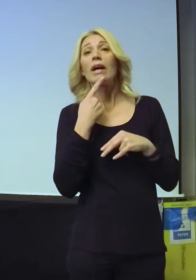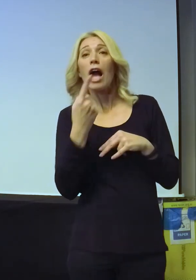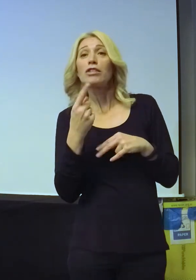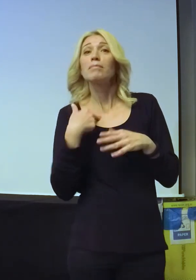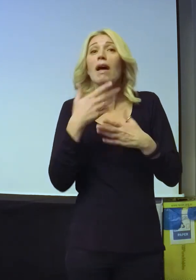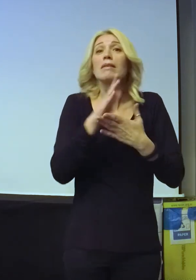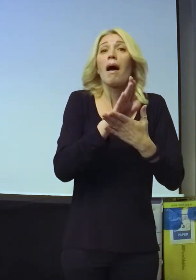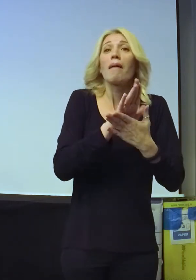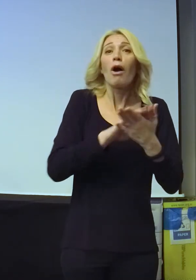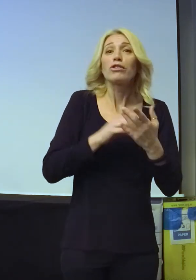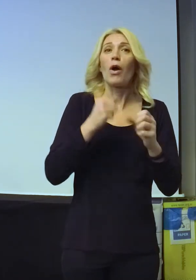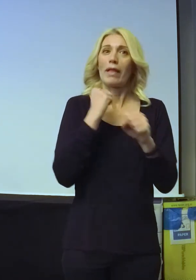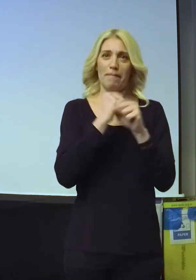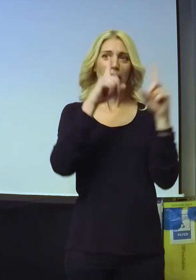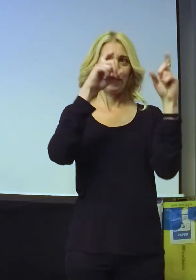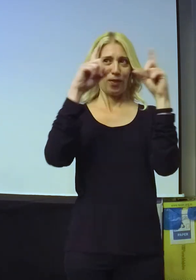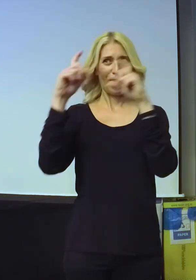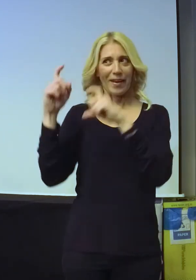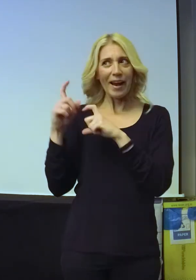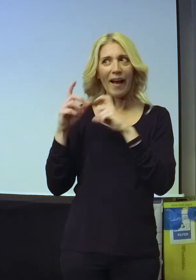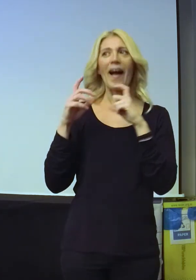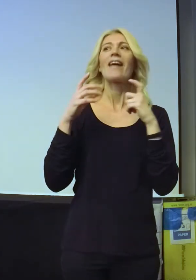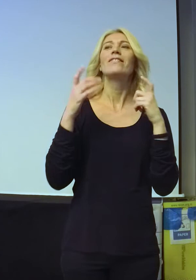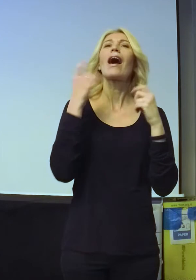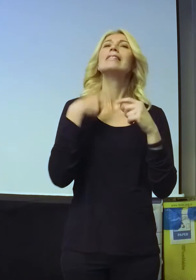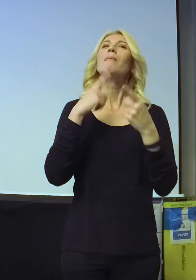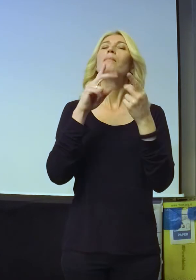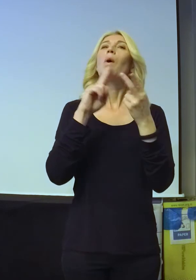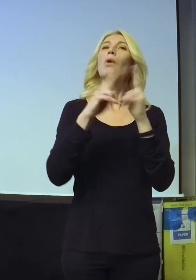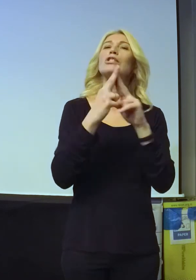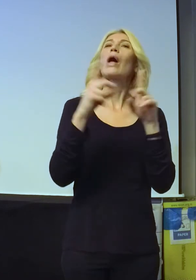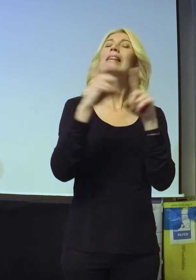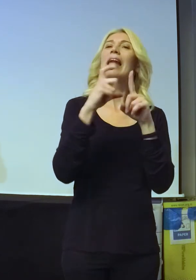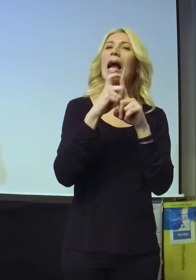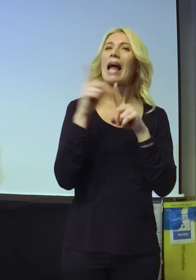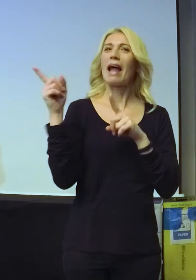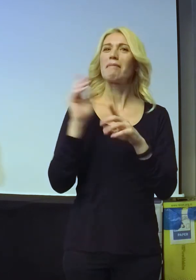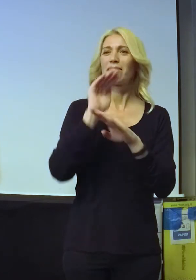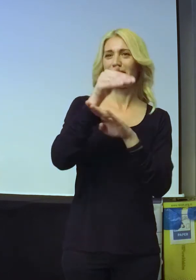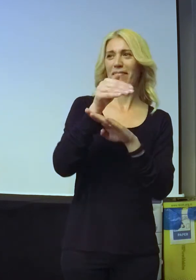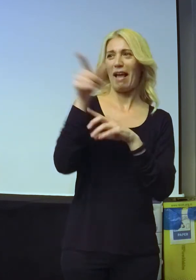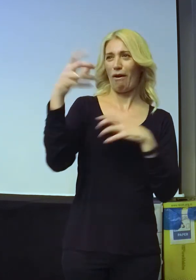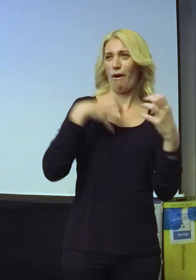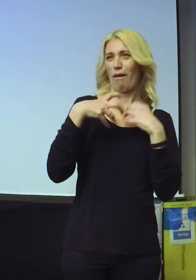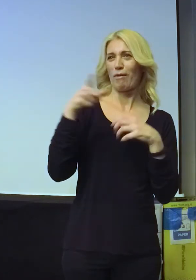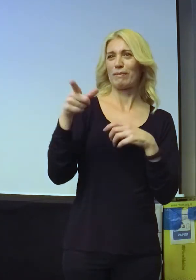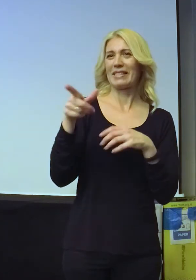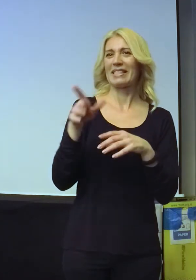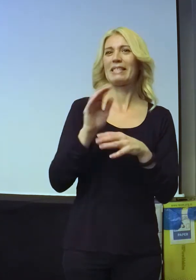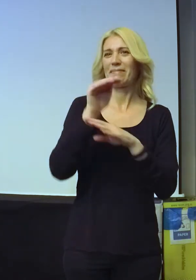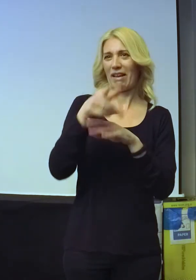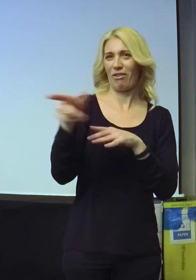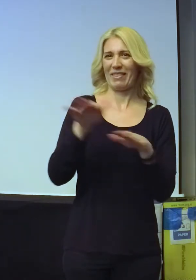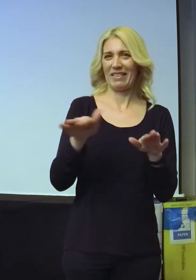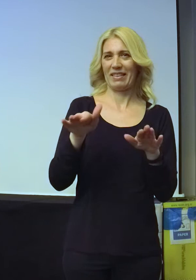Da, i mogu reći da sam krenuo da se bavim sa fotografijama. Kad sam upoznao Dragana Kujundžića preko sratista za decu i